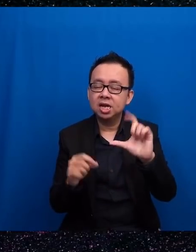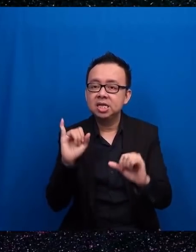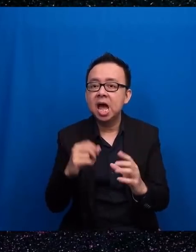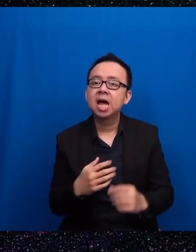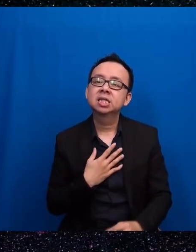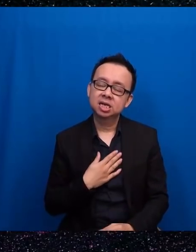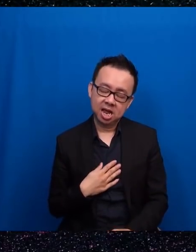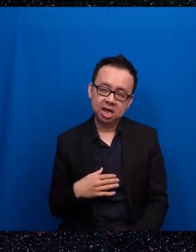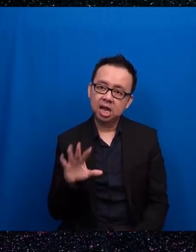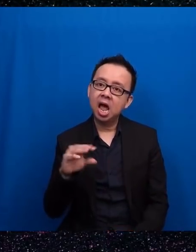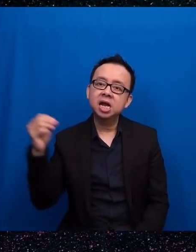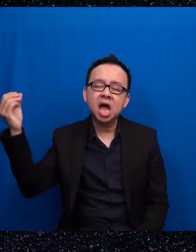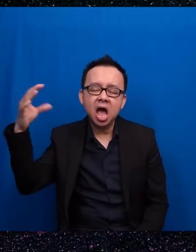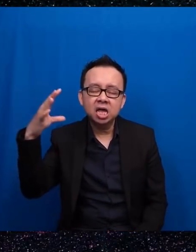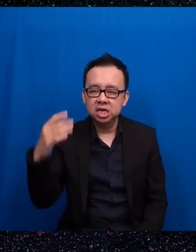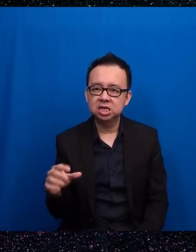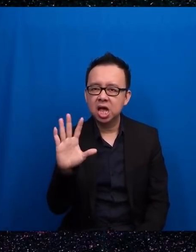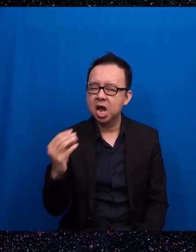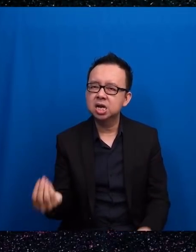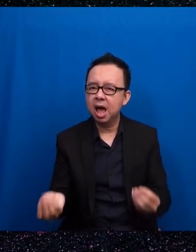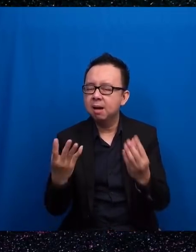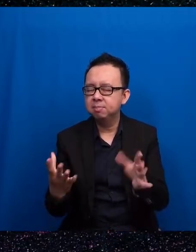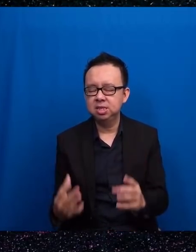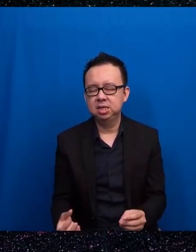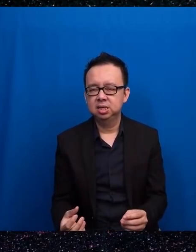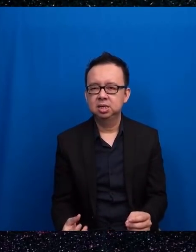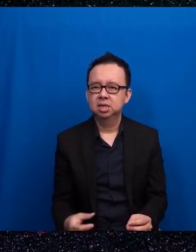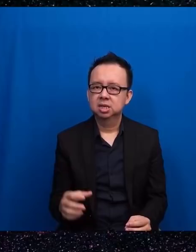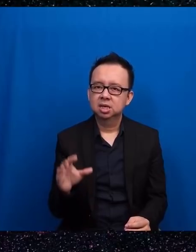angin berembus, tidak ada percikan api, tidak ada show.